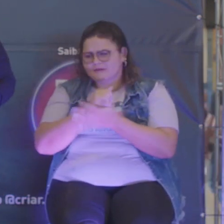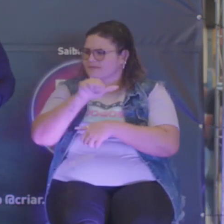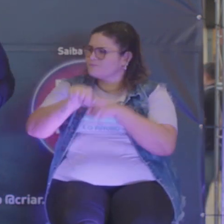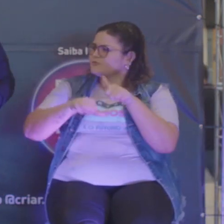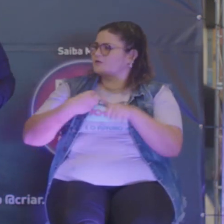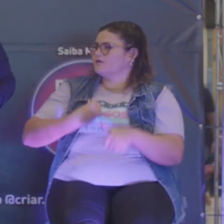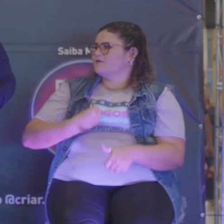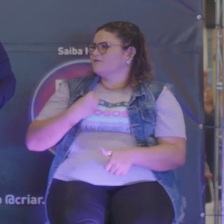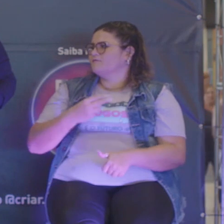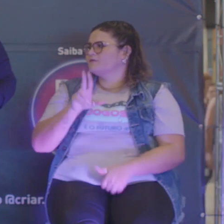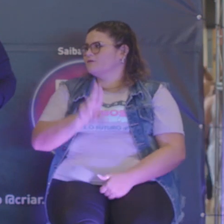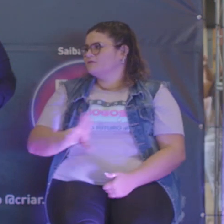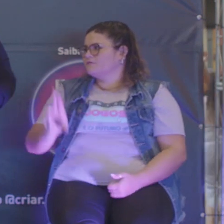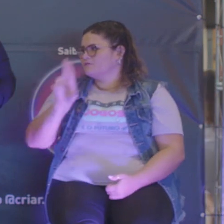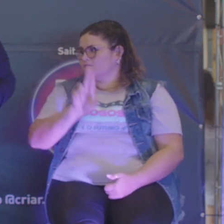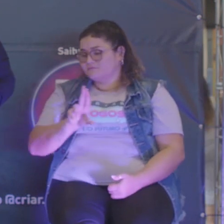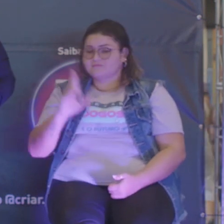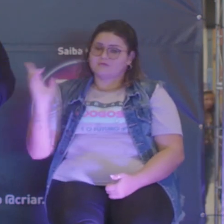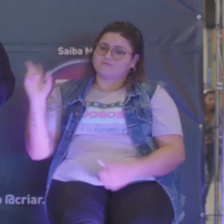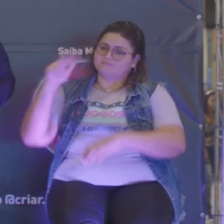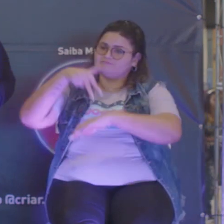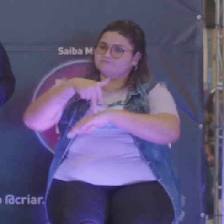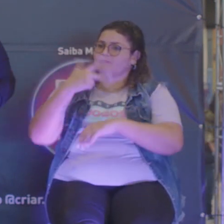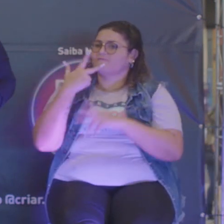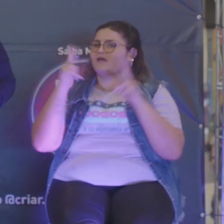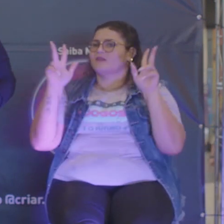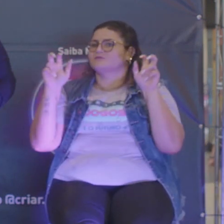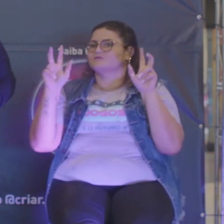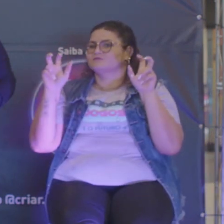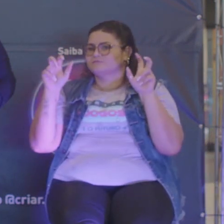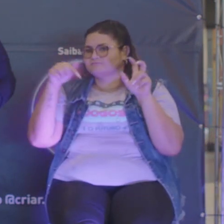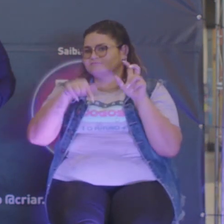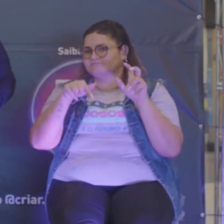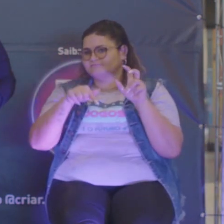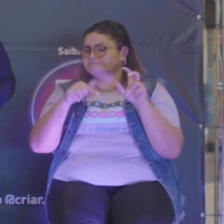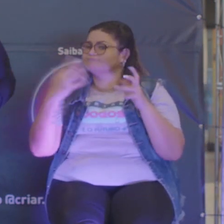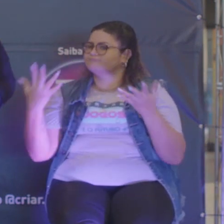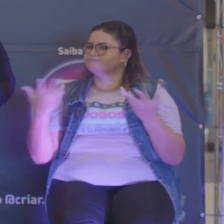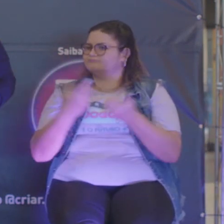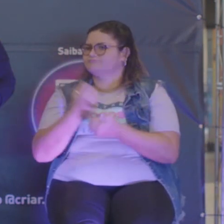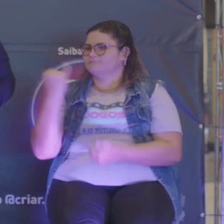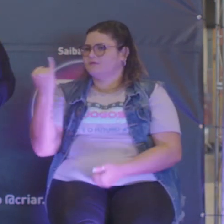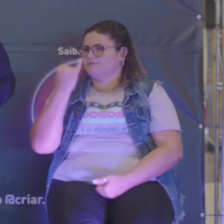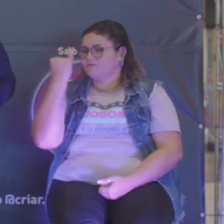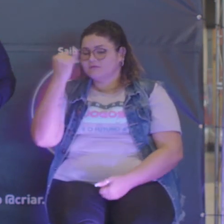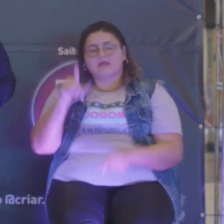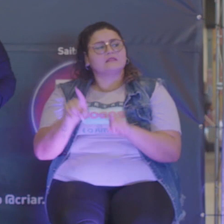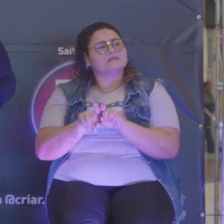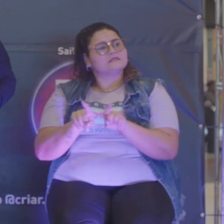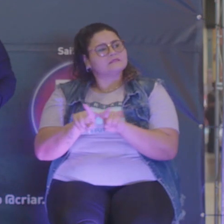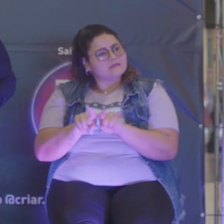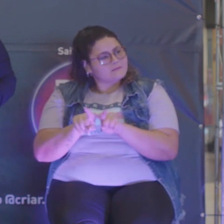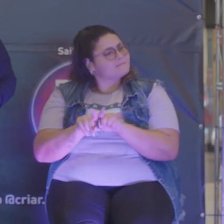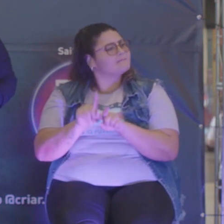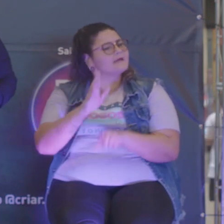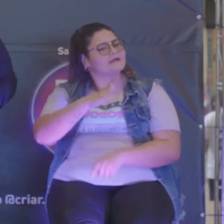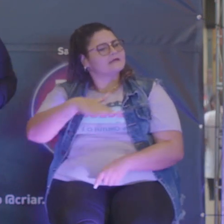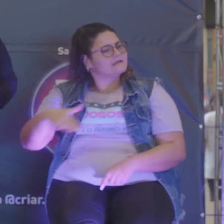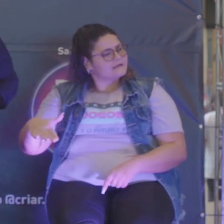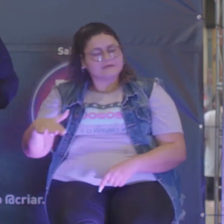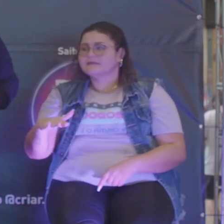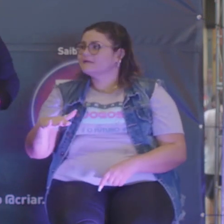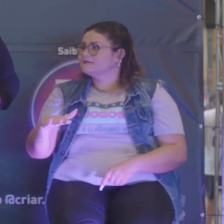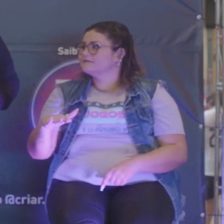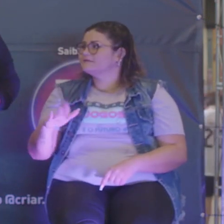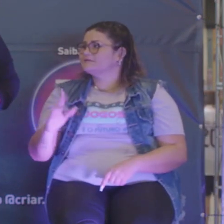vida através dos games. Então, vir falar sobre esse tema é muito, muito bacana. E fala exatamente com a criançada que está ali